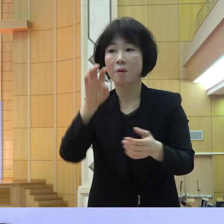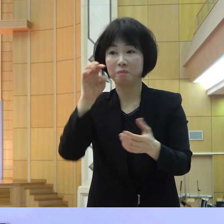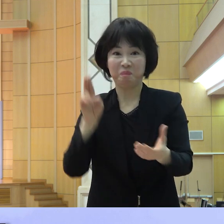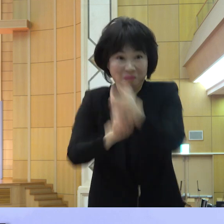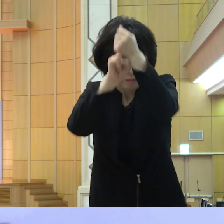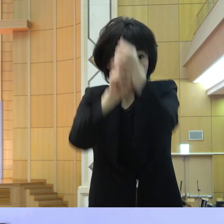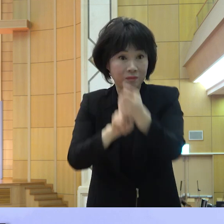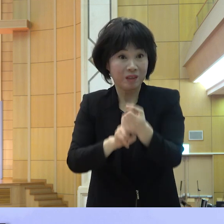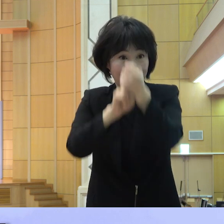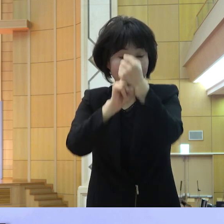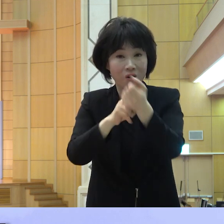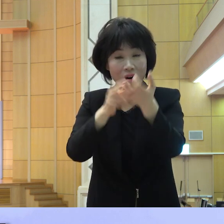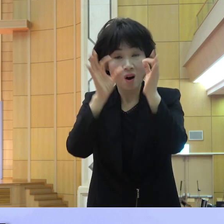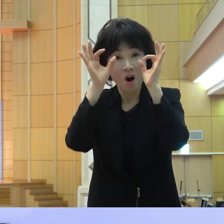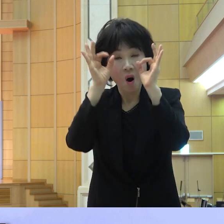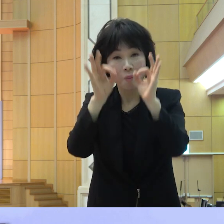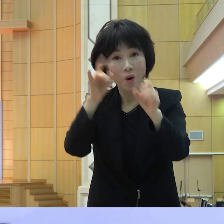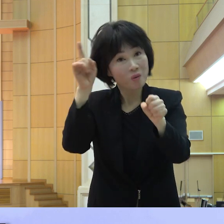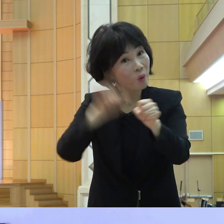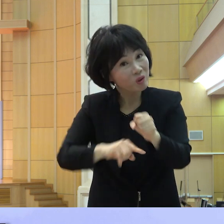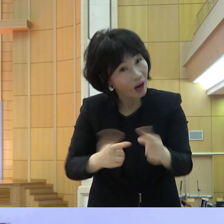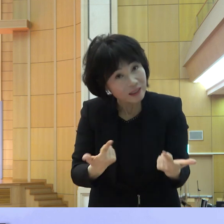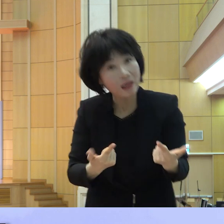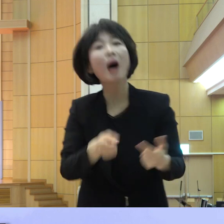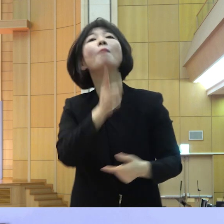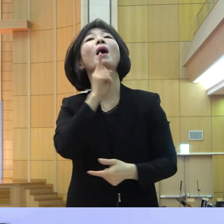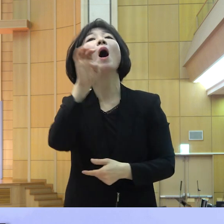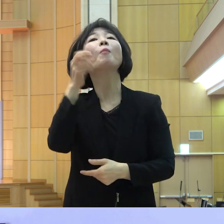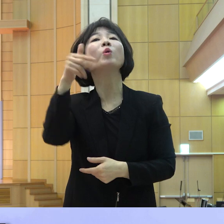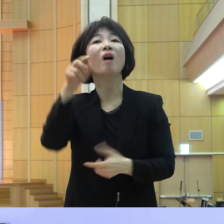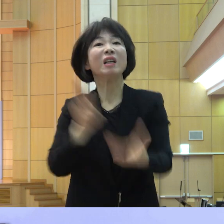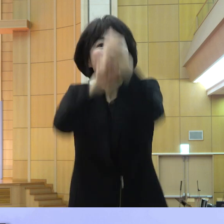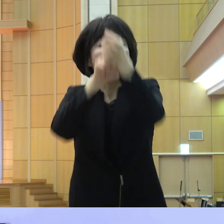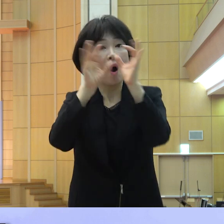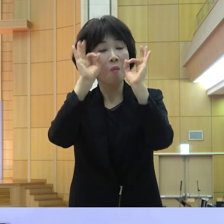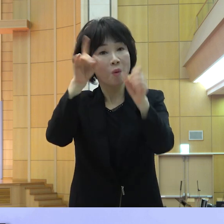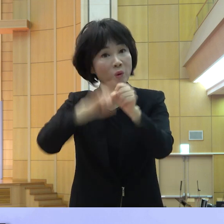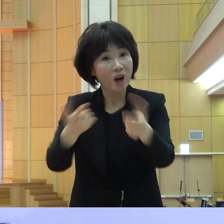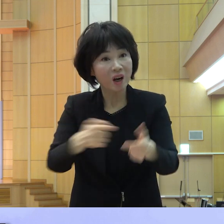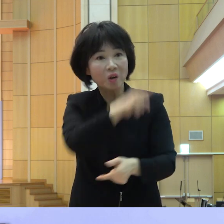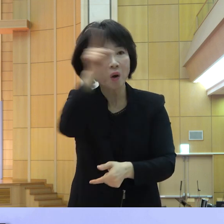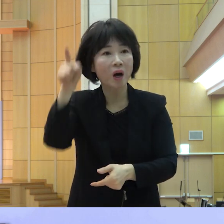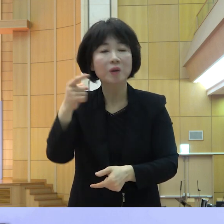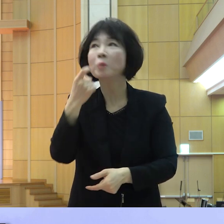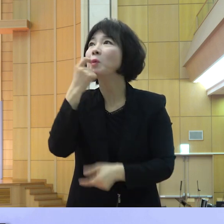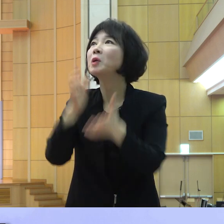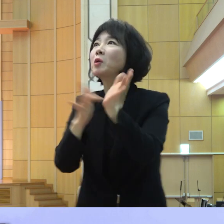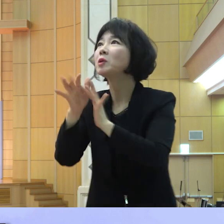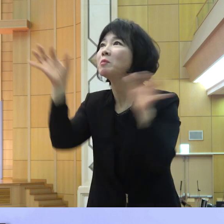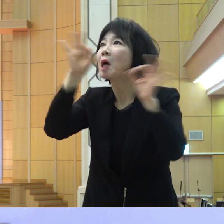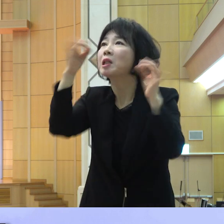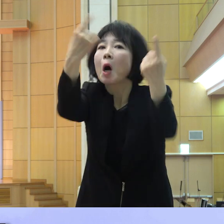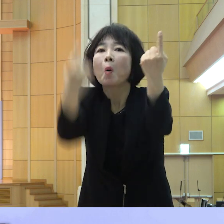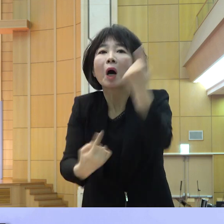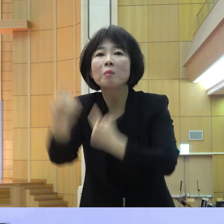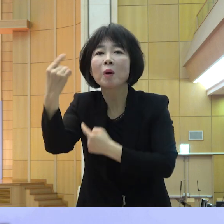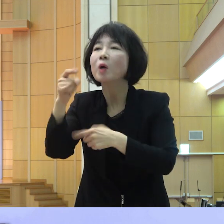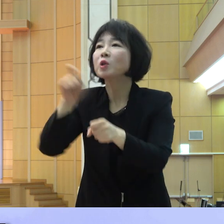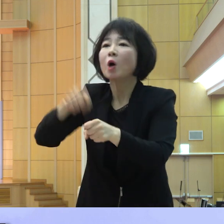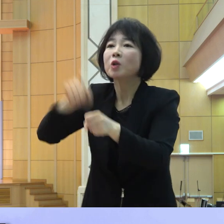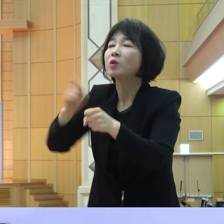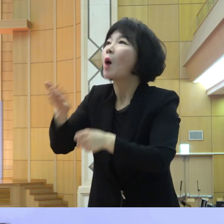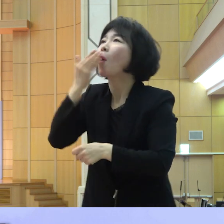가지 기억하면서 여러분 말씀을 들어야 됩니다. 표적을 본 까닭이 아니요 떡을 먹고 배부른 까닭이로다. 떡을 먹고